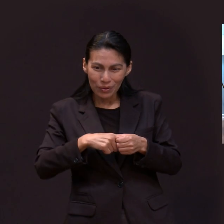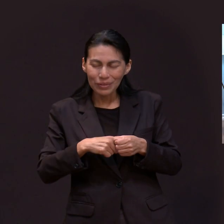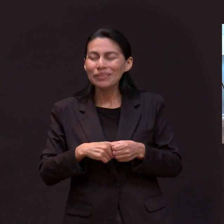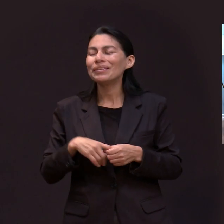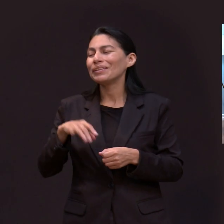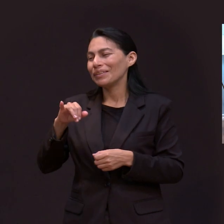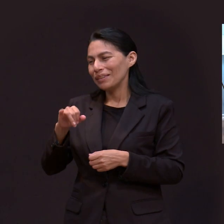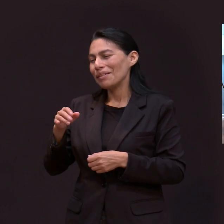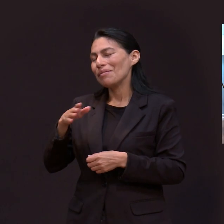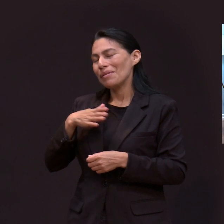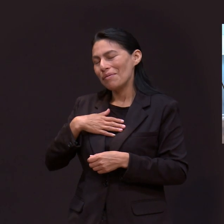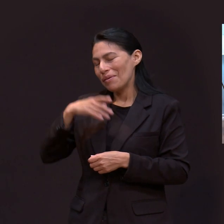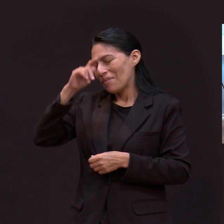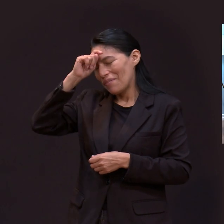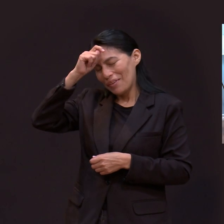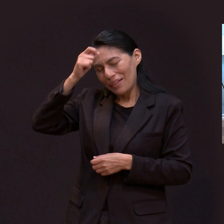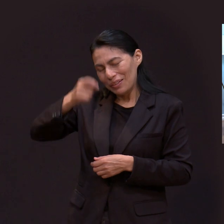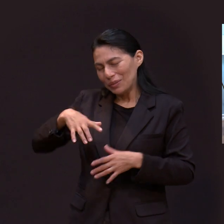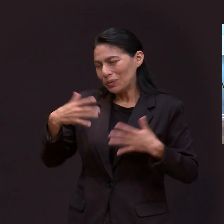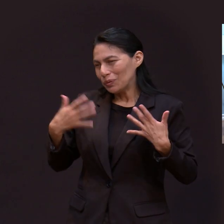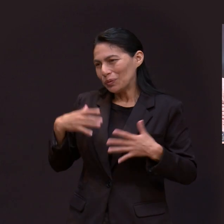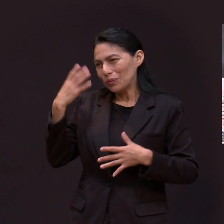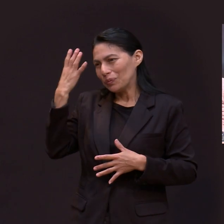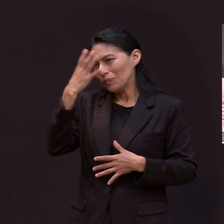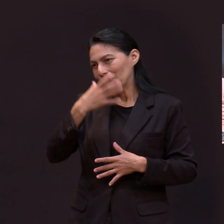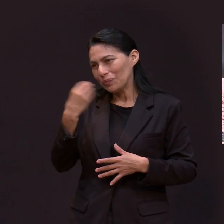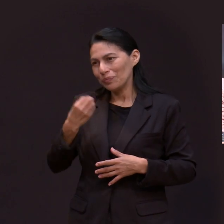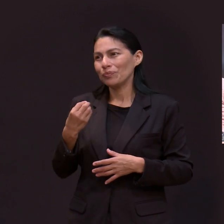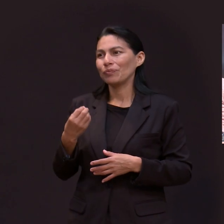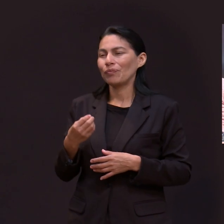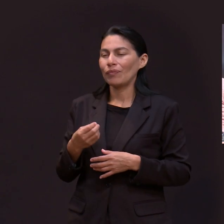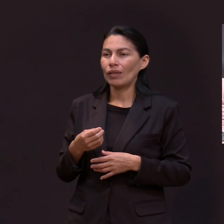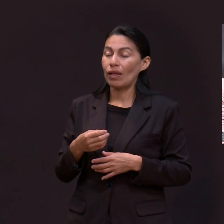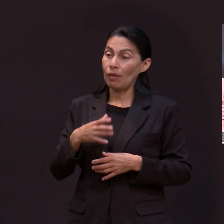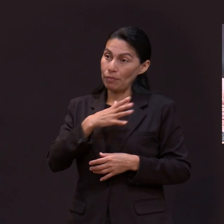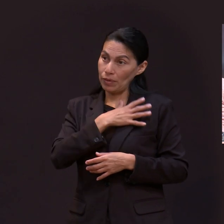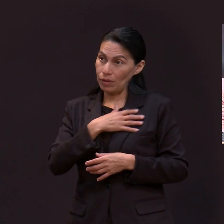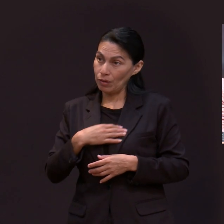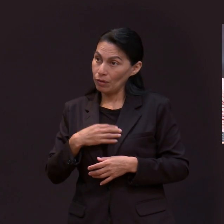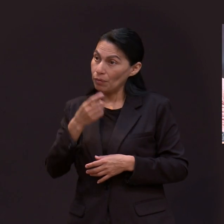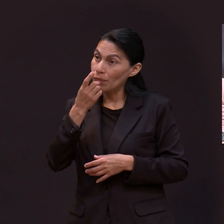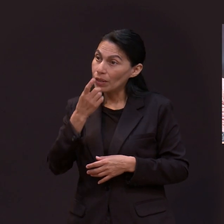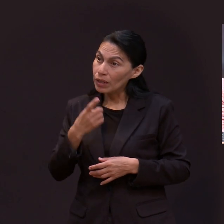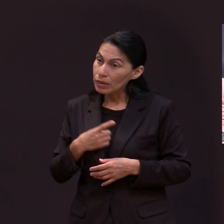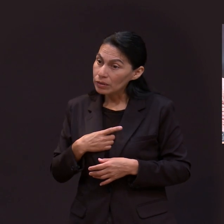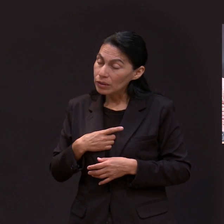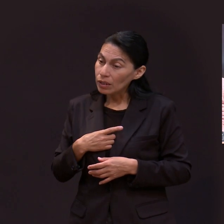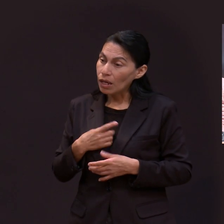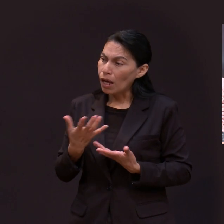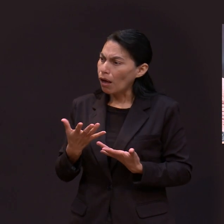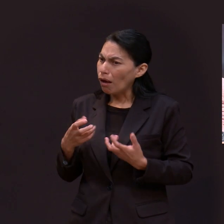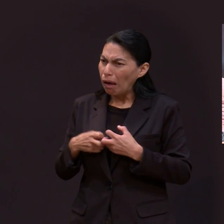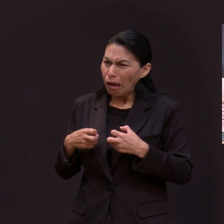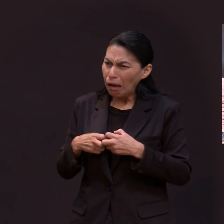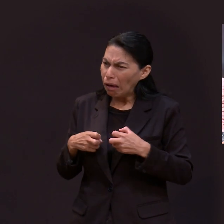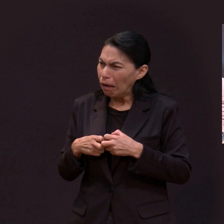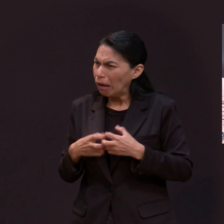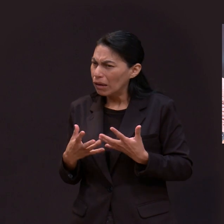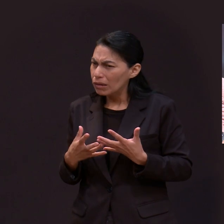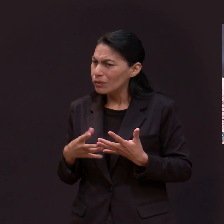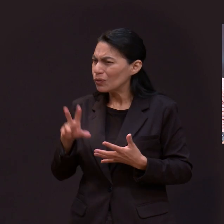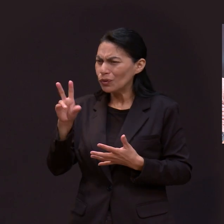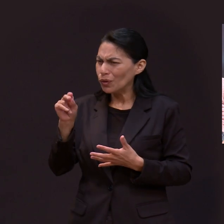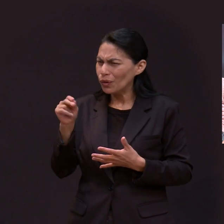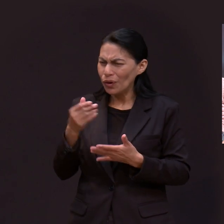bien para mí ha sido una bendición realmente fue una bendición de entrar en el grupo que me decía mi hijo mamá no te estresa